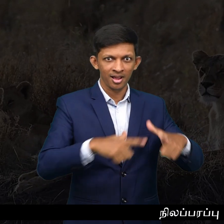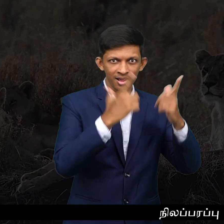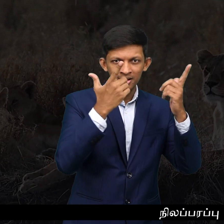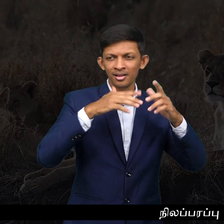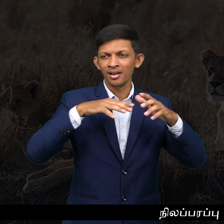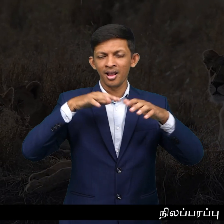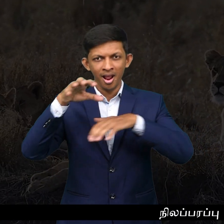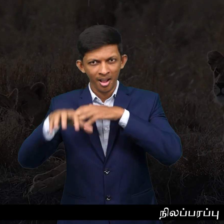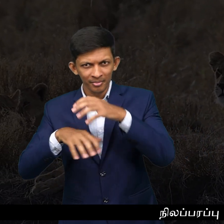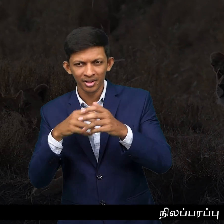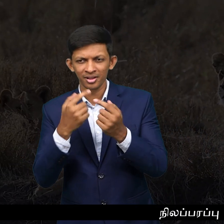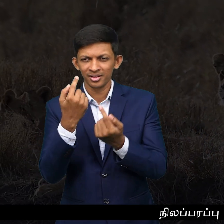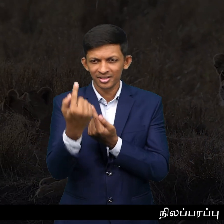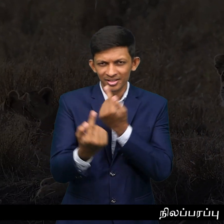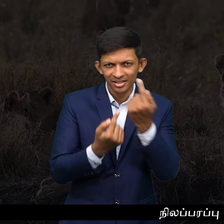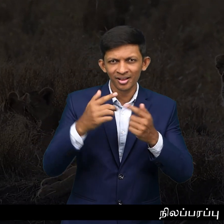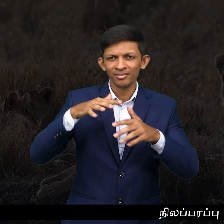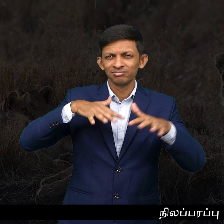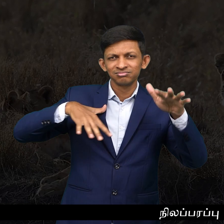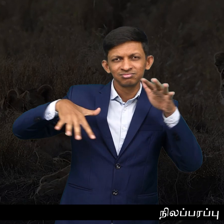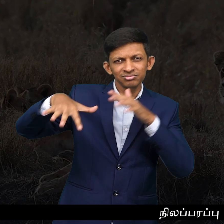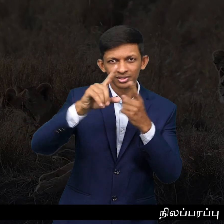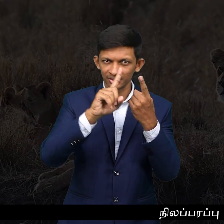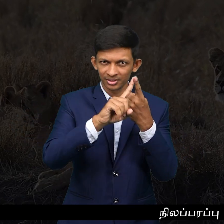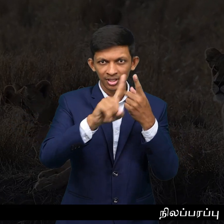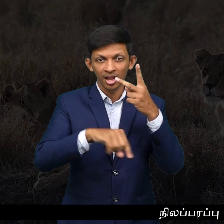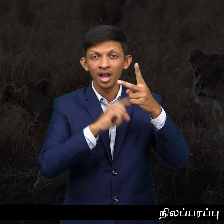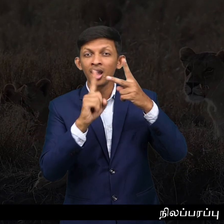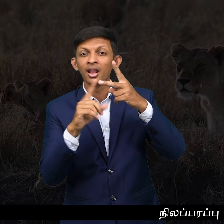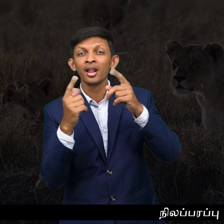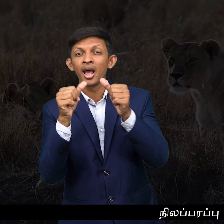நிலப்பரப்பு மற்றும் நீர்வாழ்.